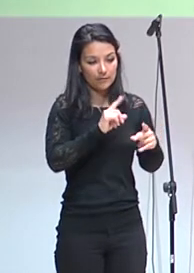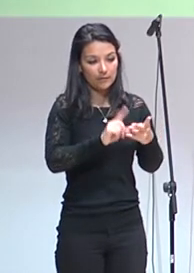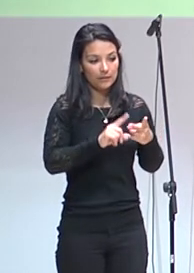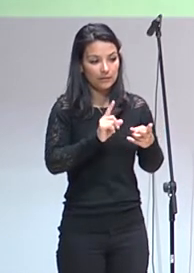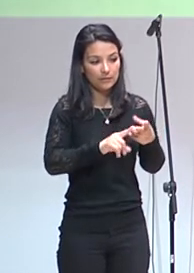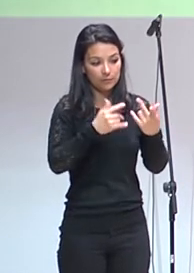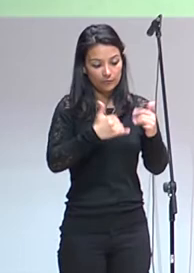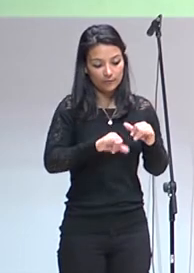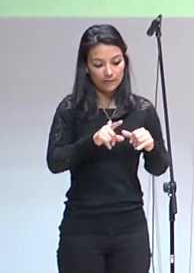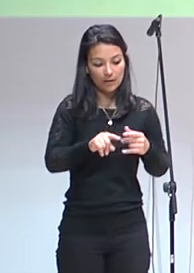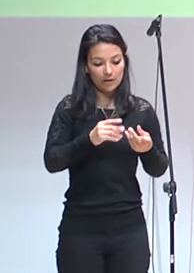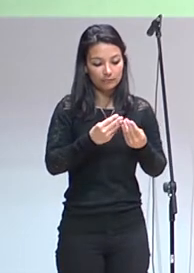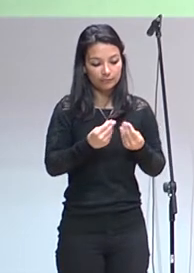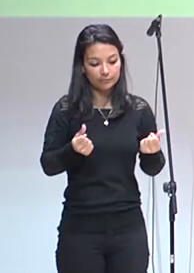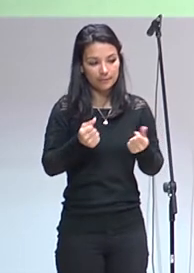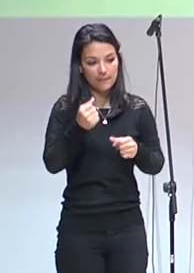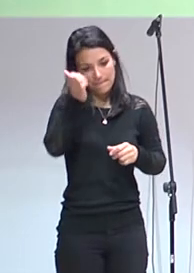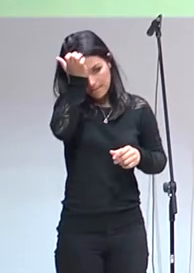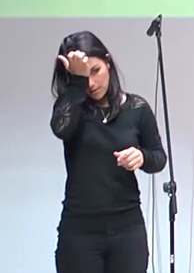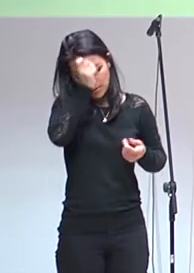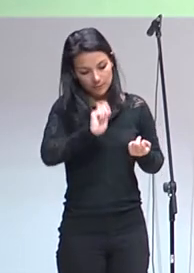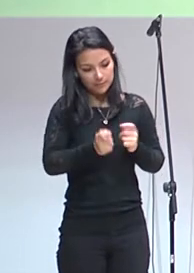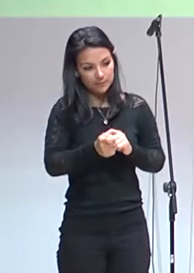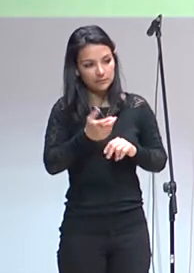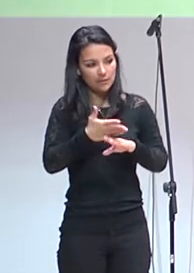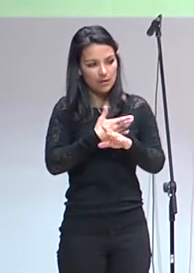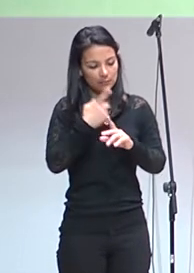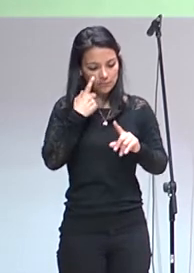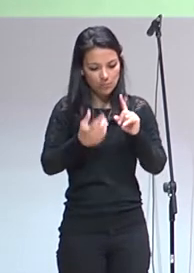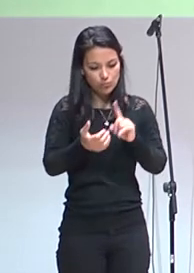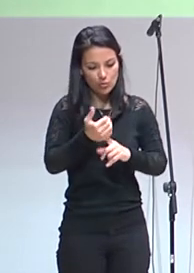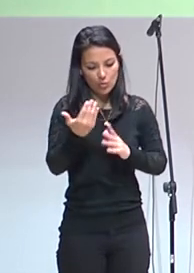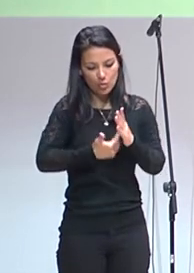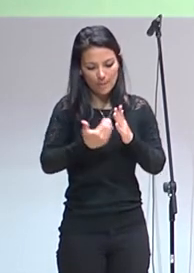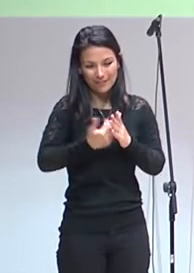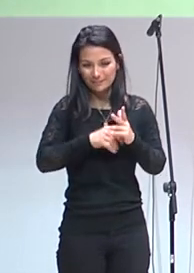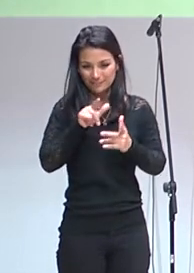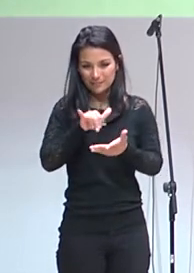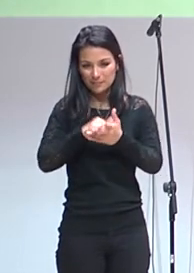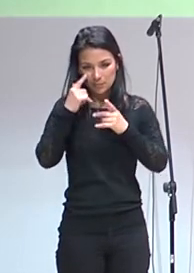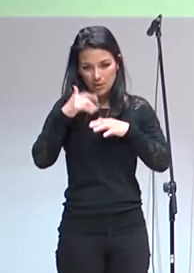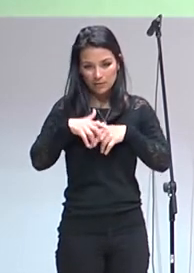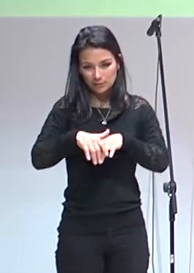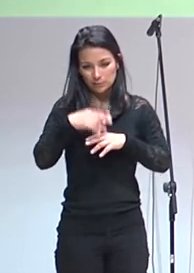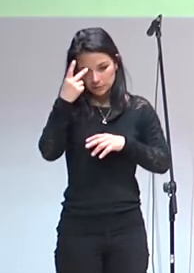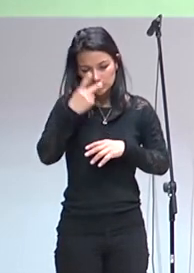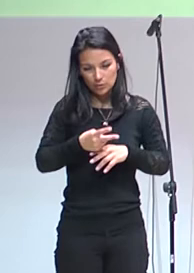piedra y resulta que encontramos un documento en el archivo histórico de